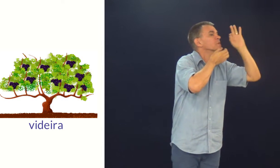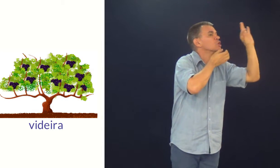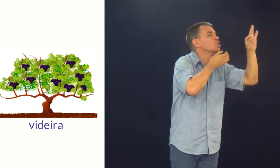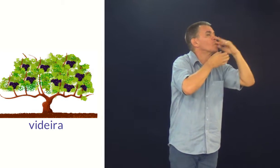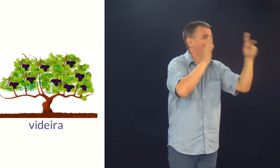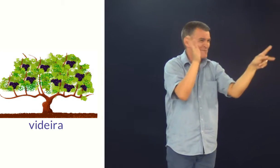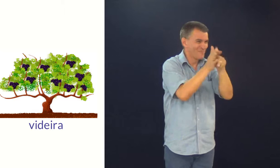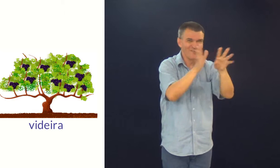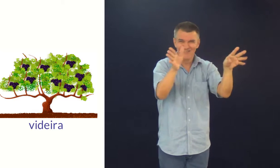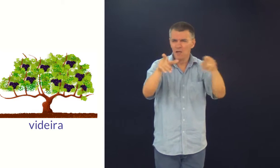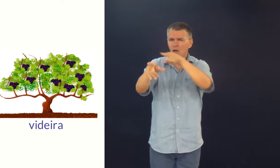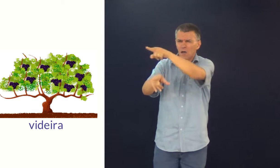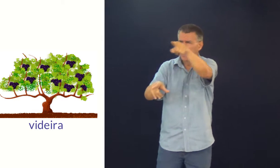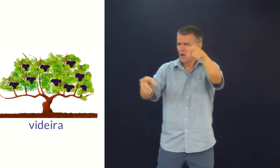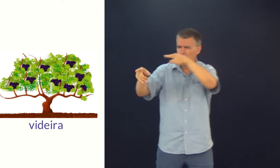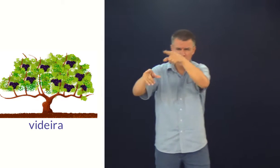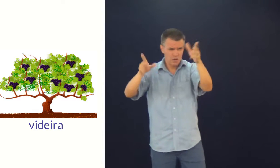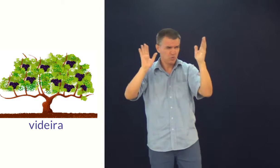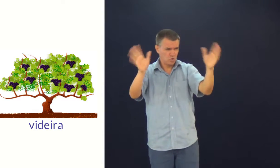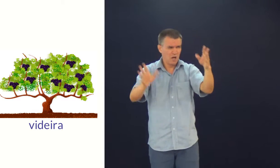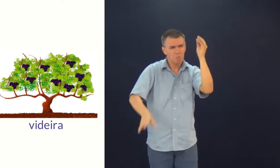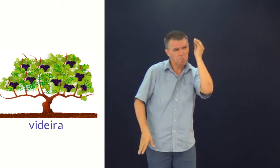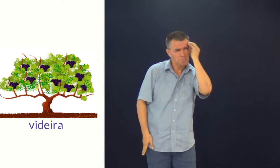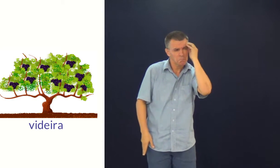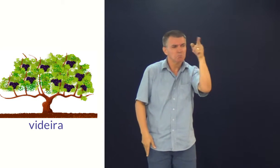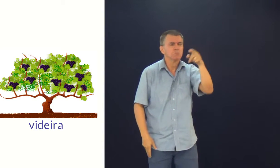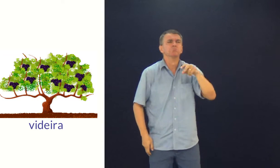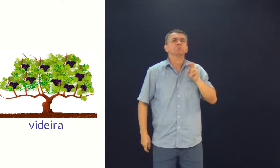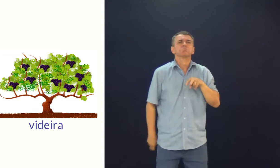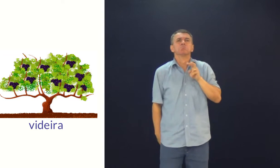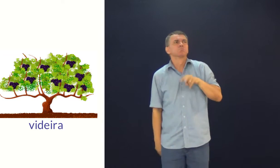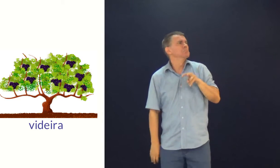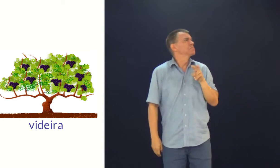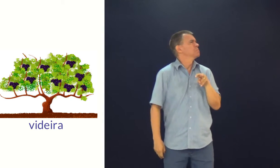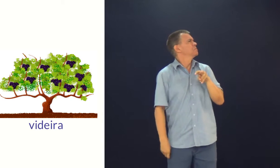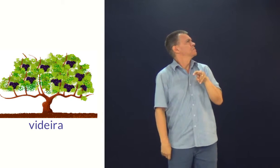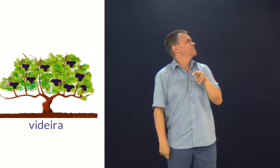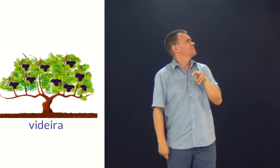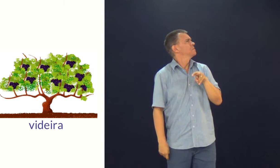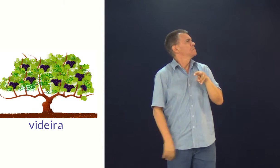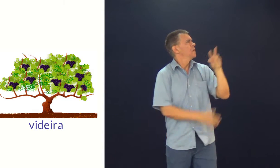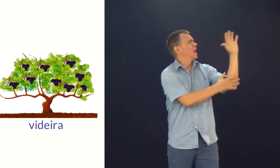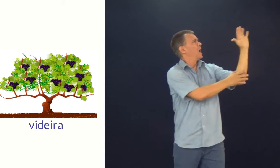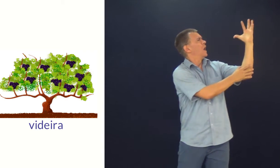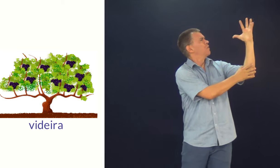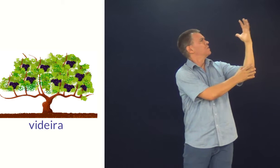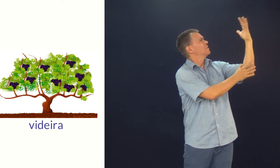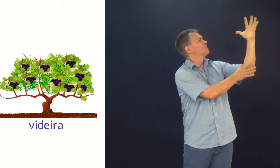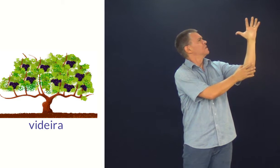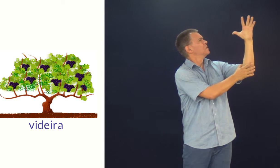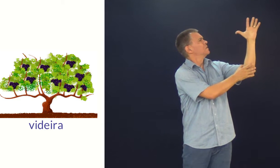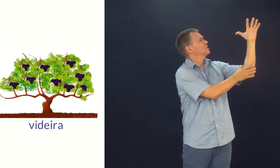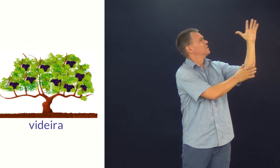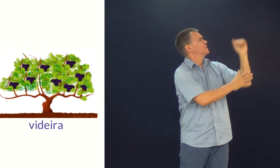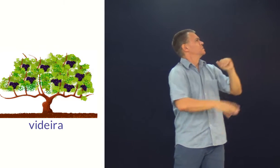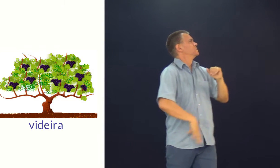videira é porque dá frutas não sei se você já experimentou é comer ovo direto de onde ela